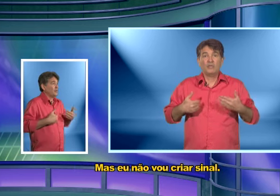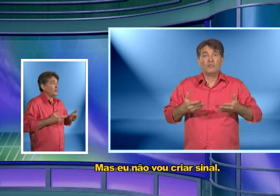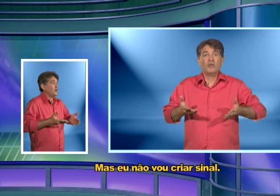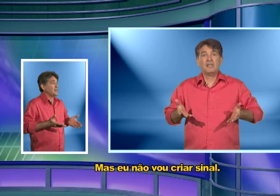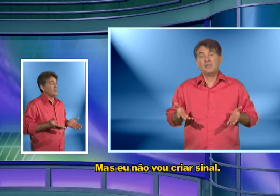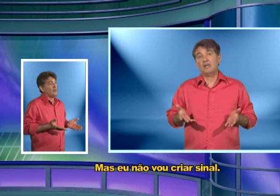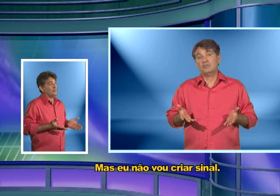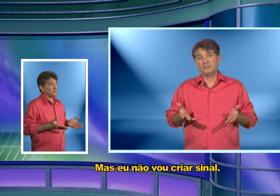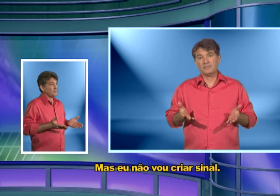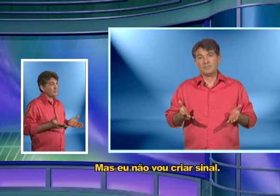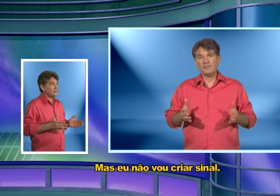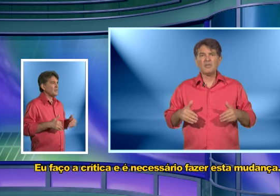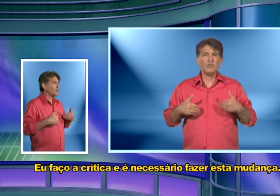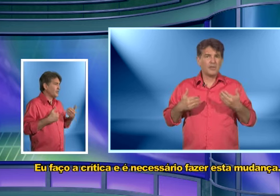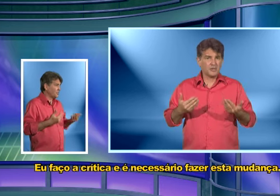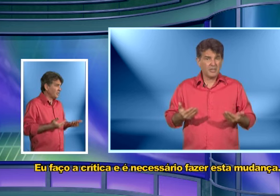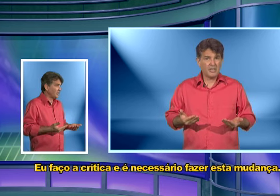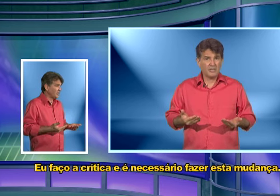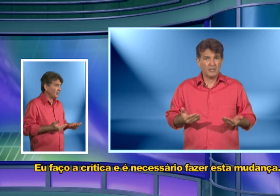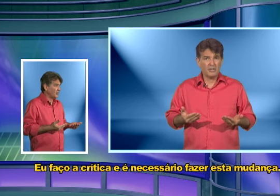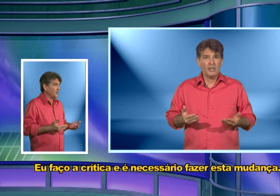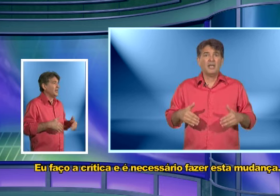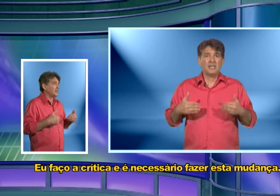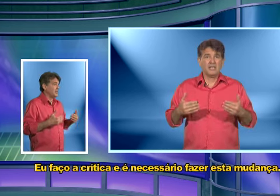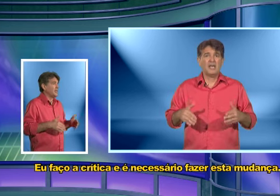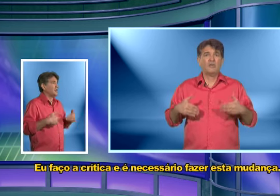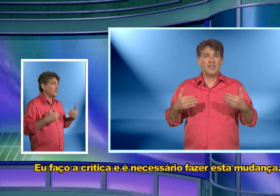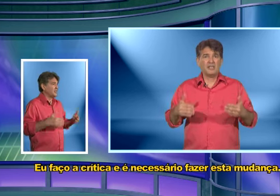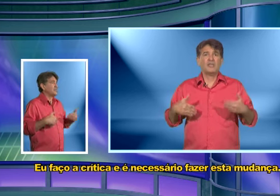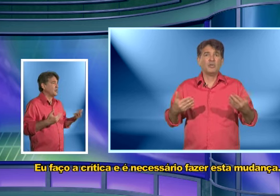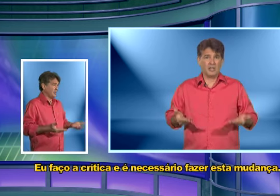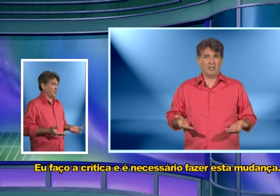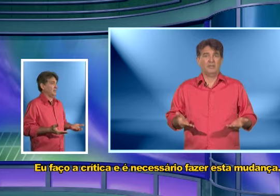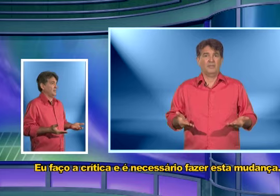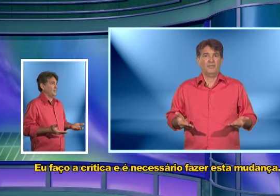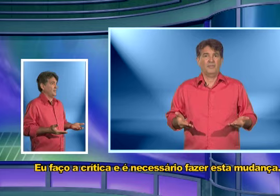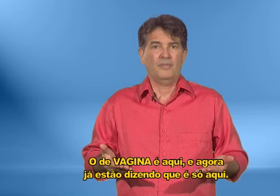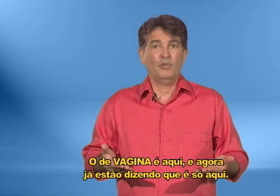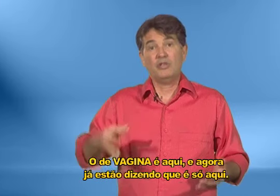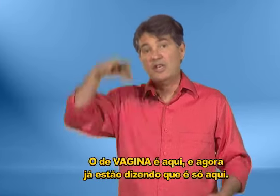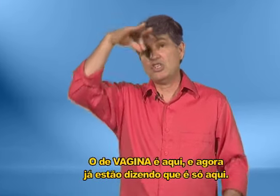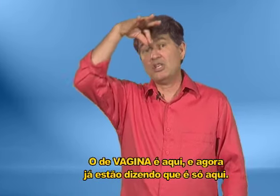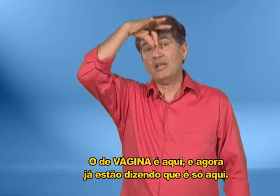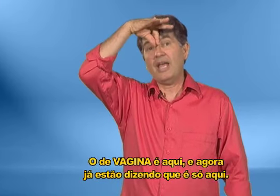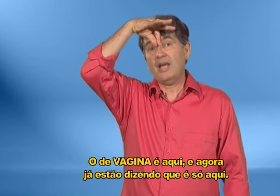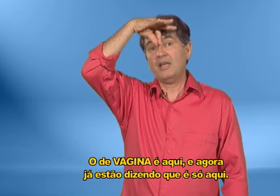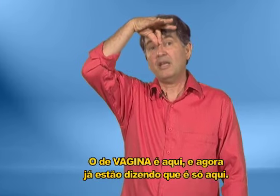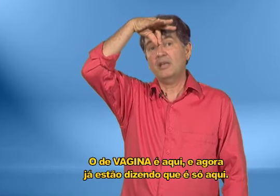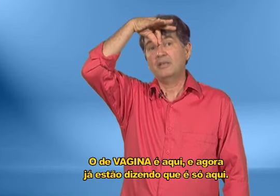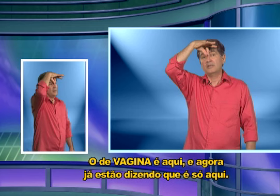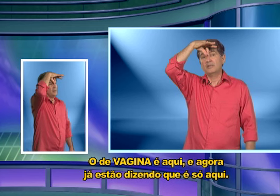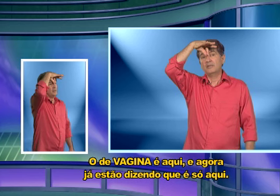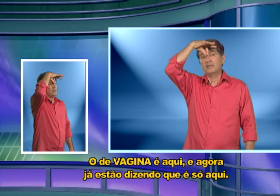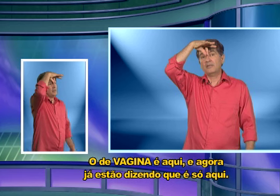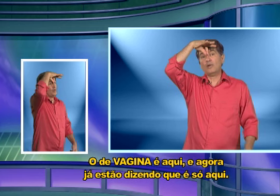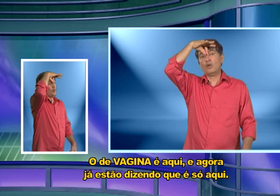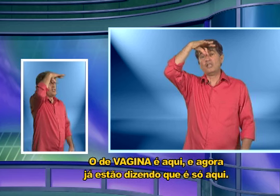Mas eu não vou criar sinal. Eu faço uma crítica e é necessário fazer essa mudança. O de vagina é aqui